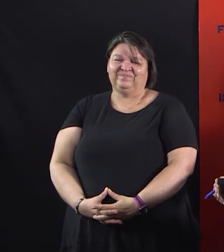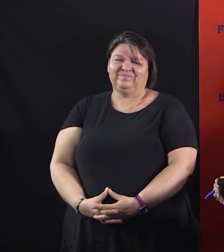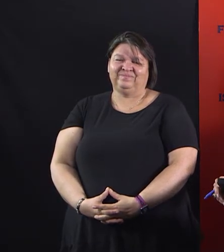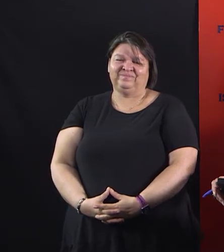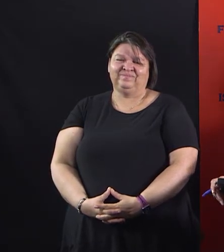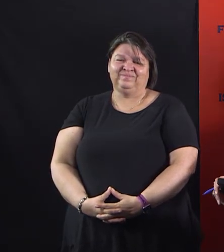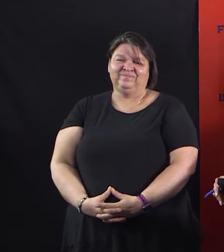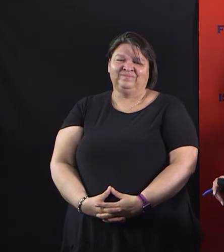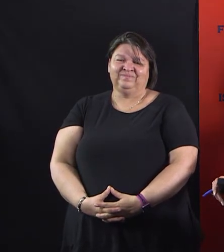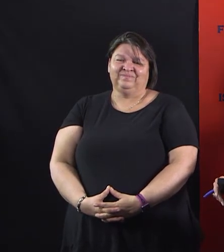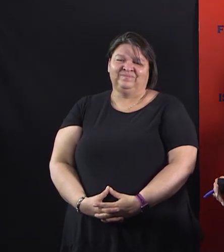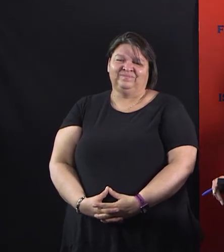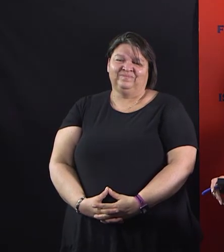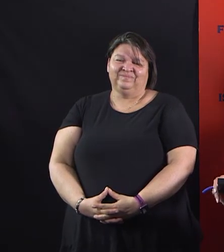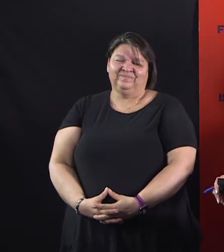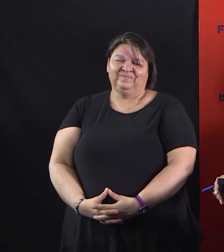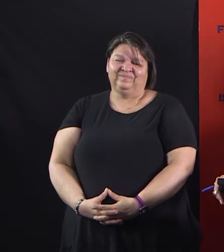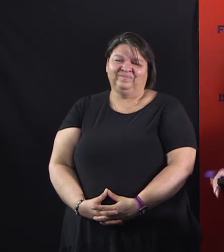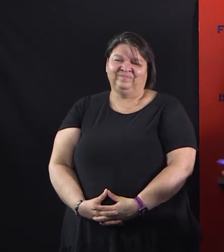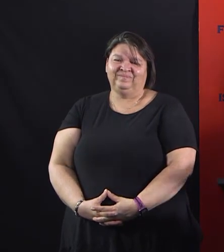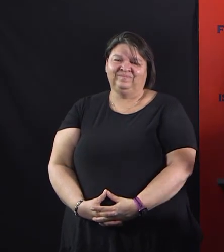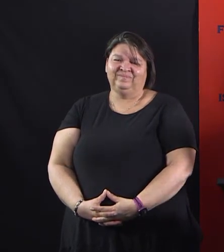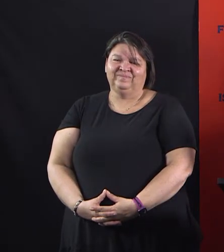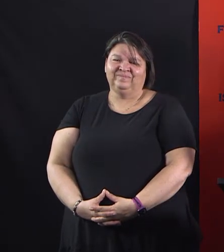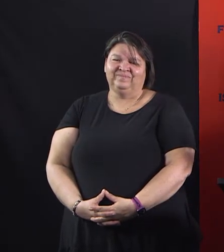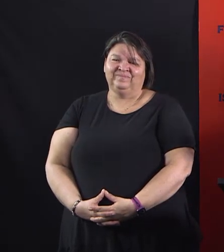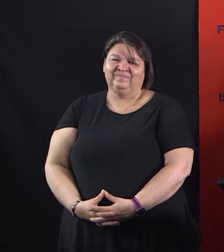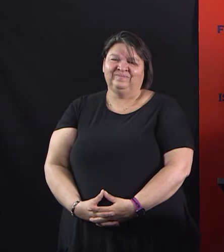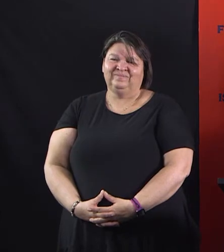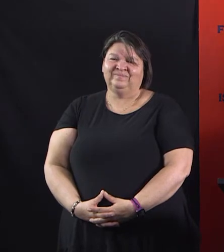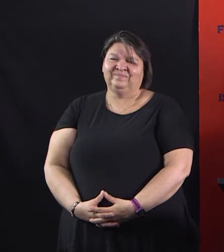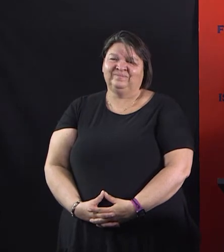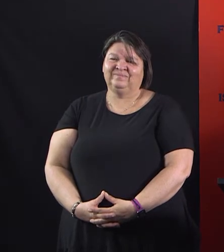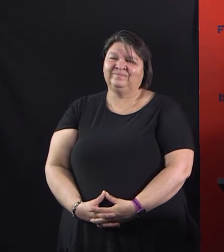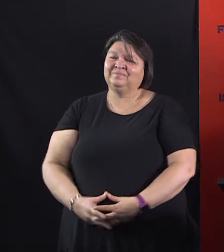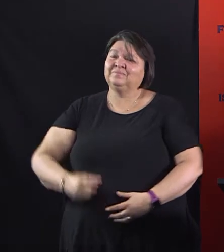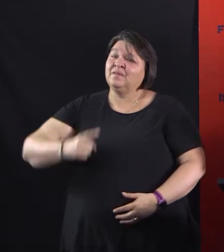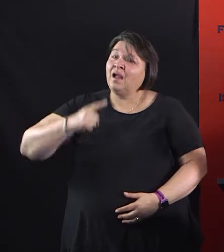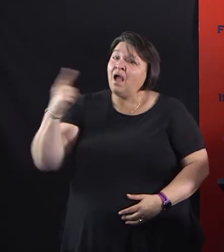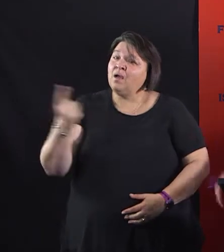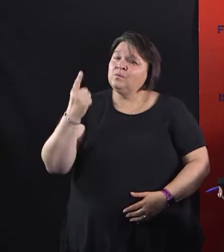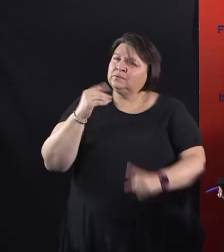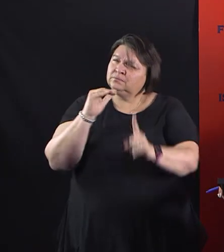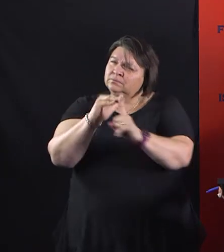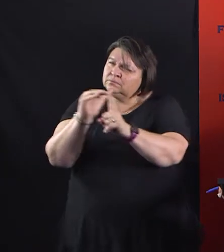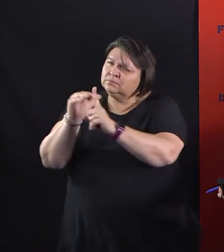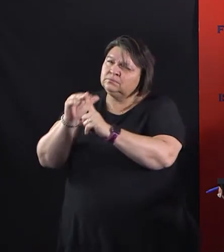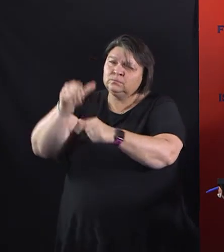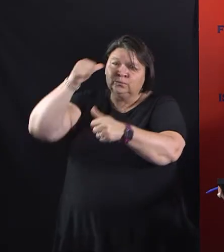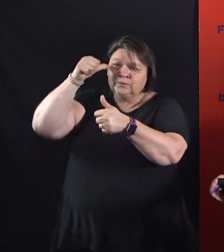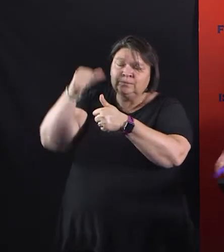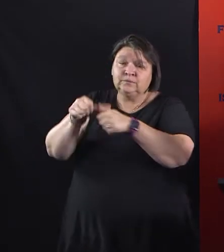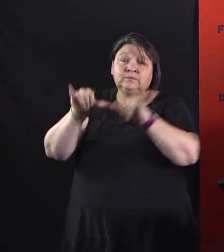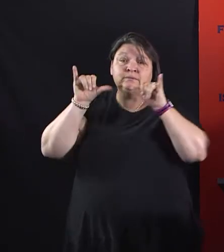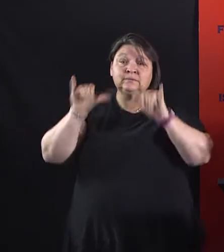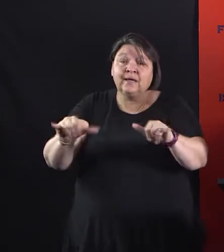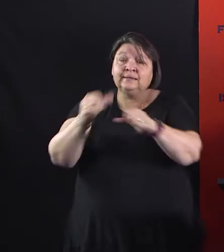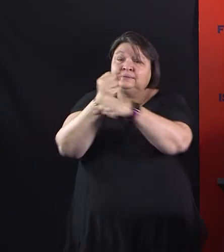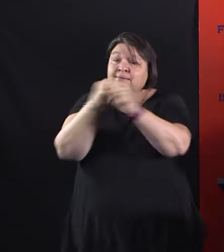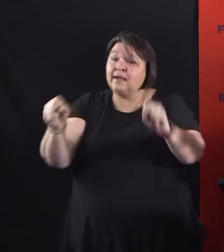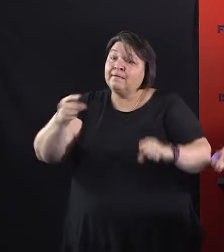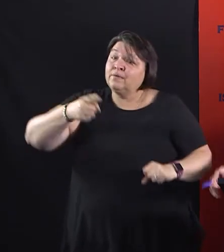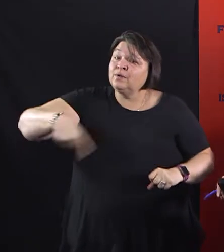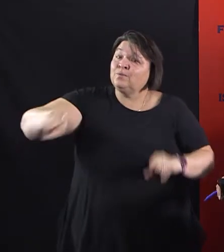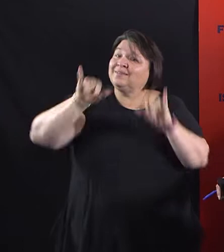estuviera viendo. Daniel, we always say, remember, y'all stay safe. Y'all stay healthy and